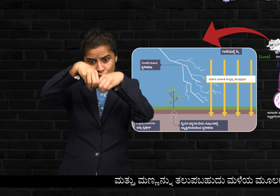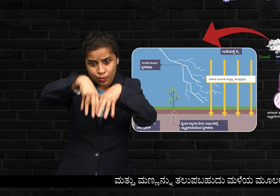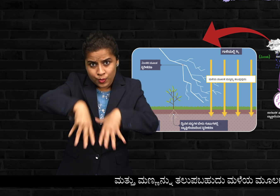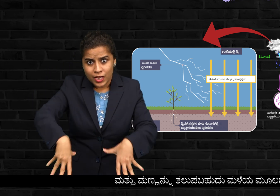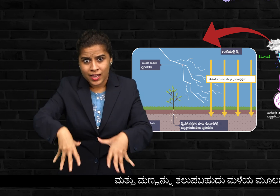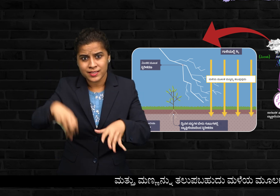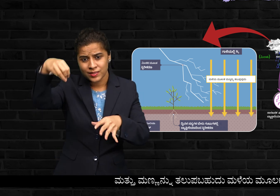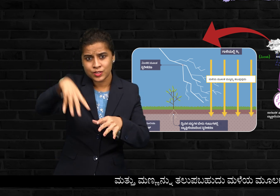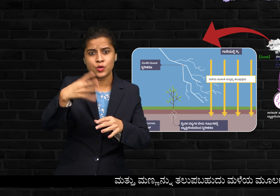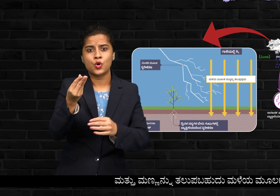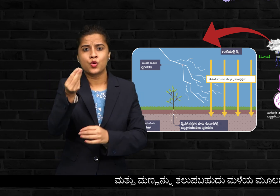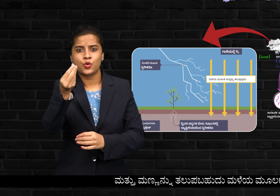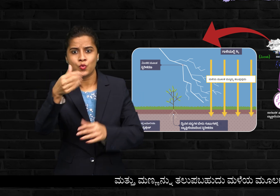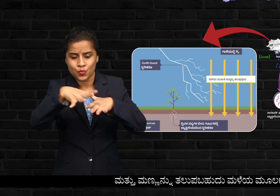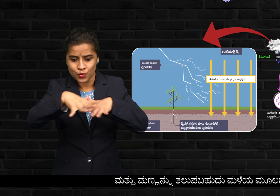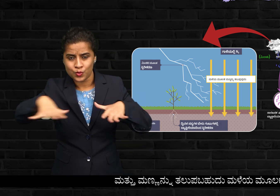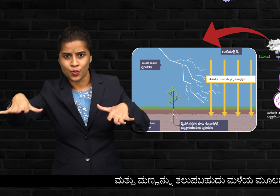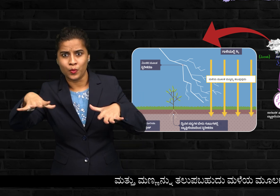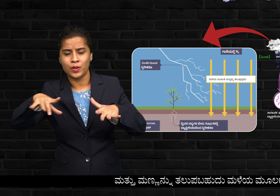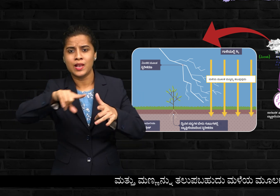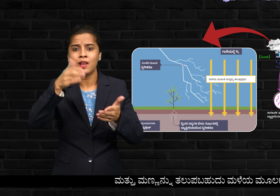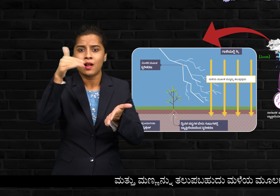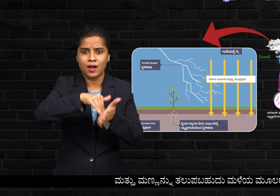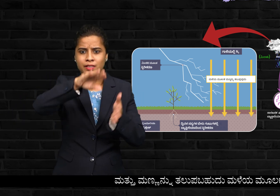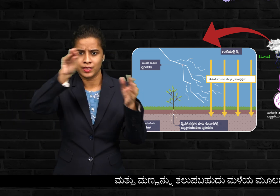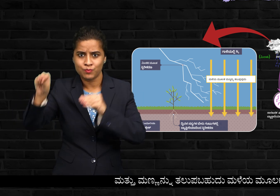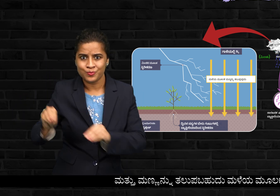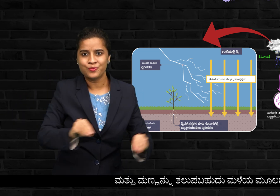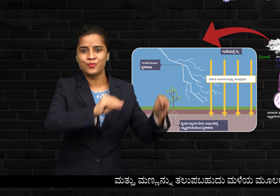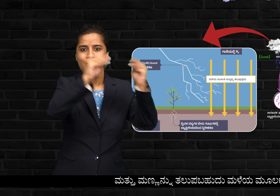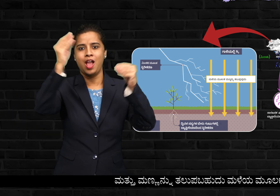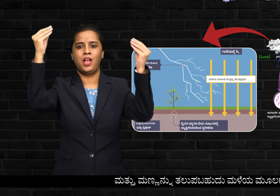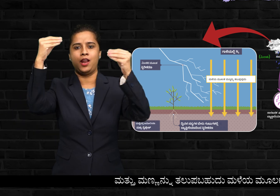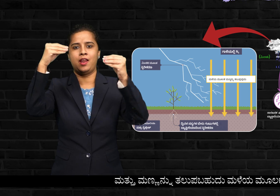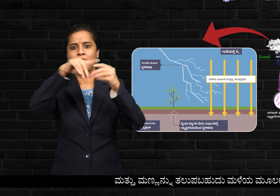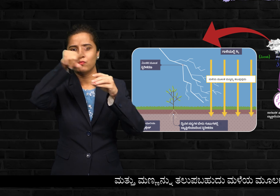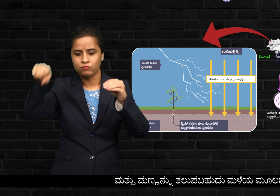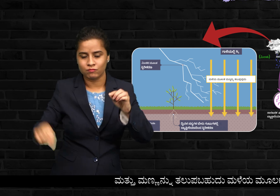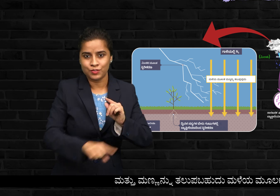ತಲುಪಬಹುದು. ಮಳೆಯ ಮೂಲಕ